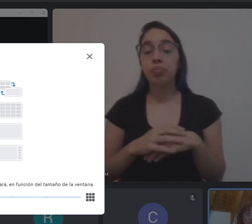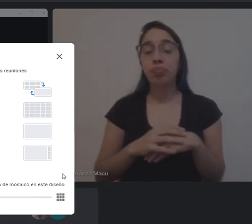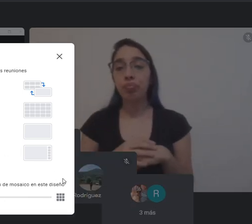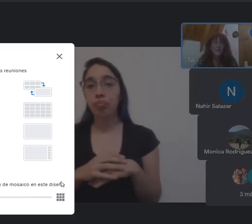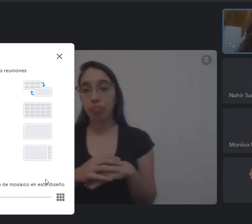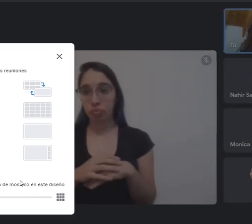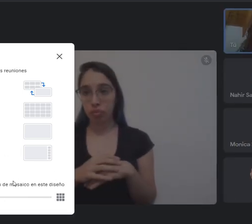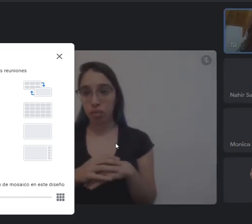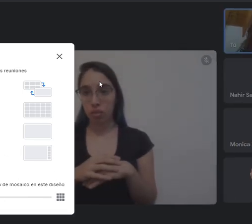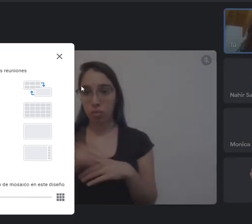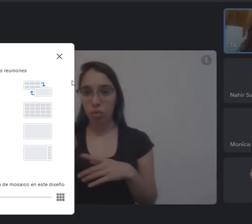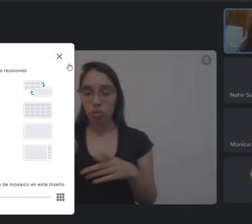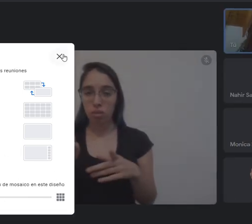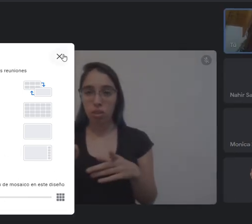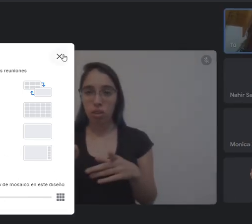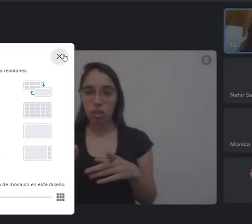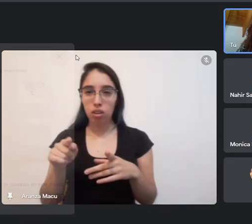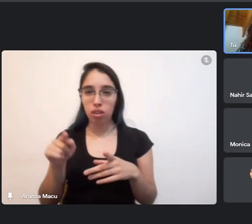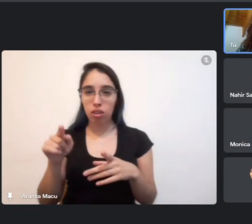así.